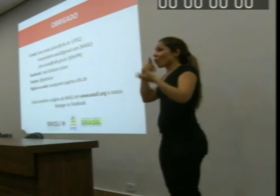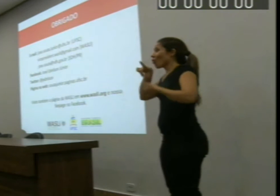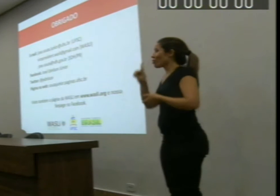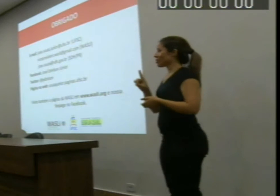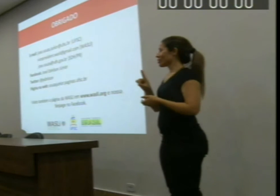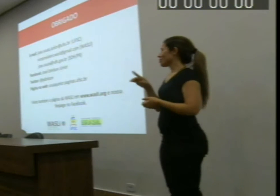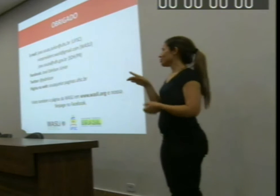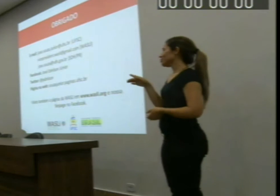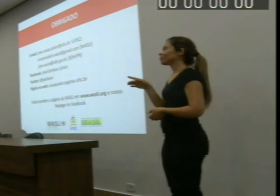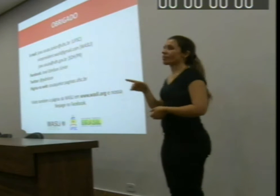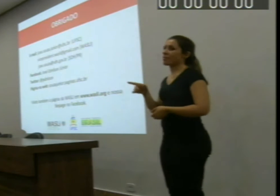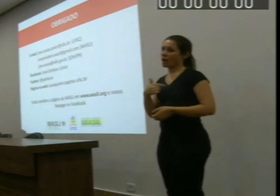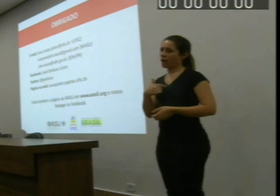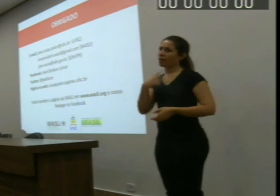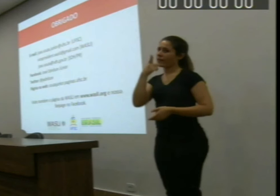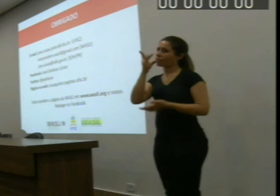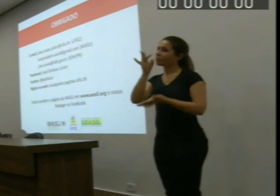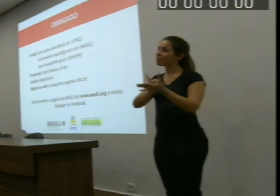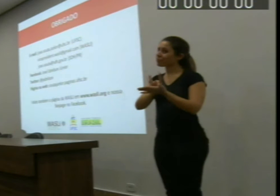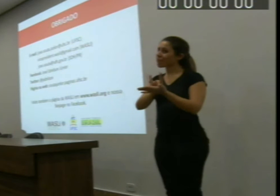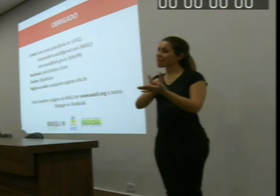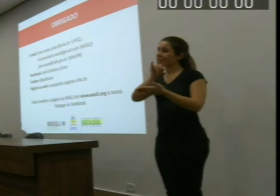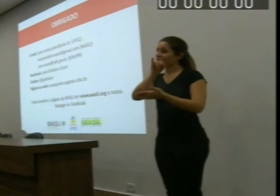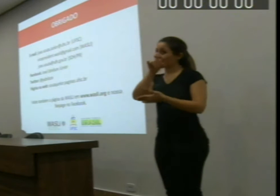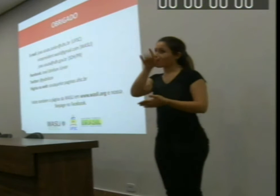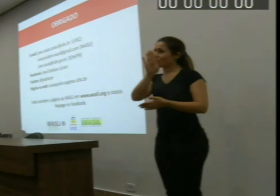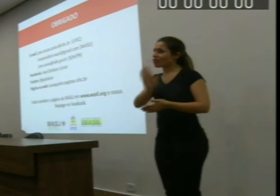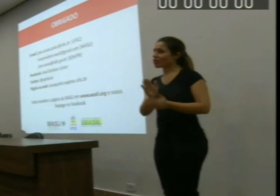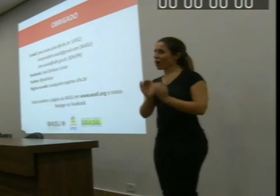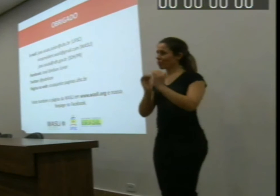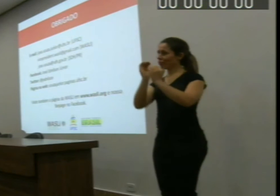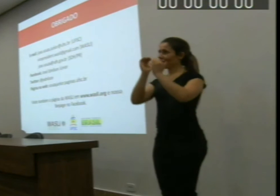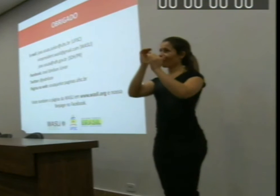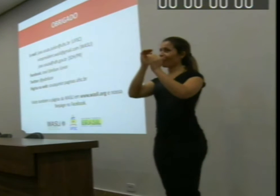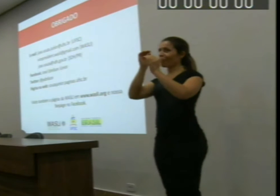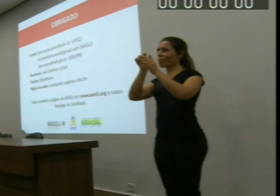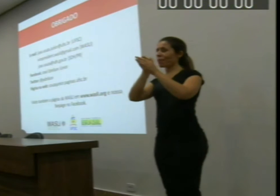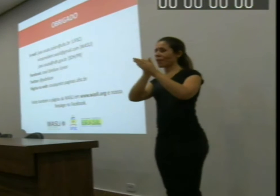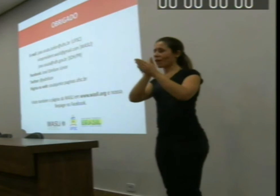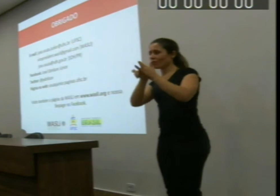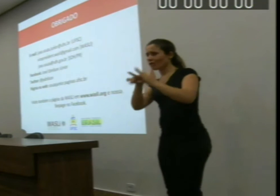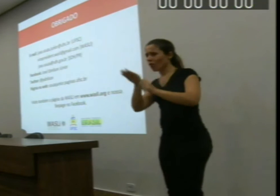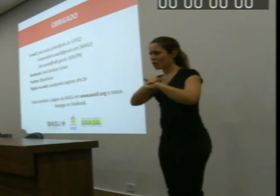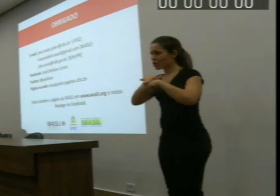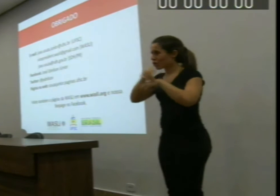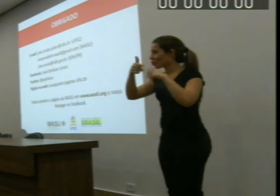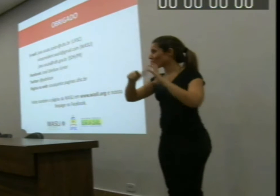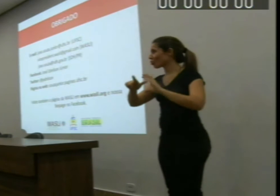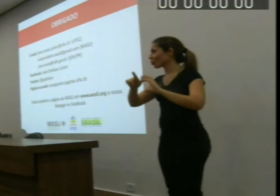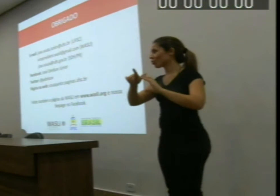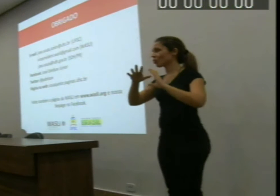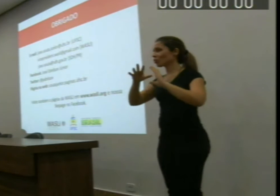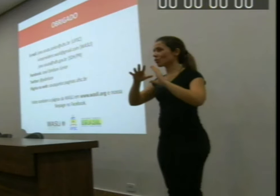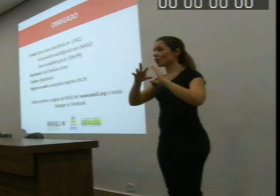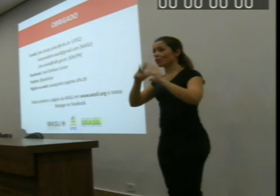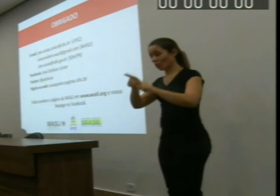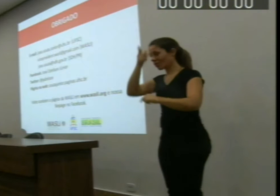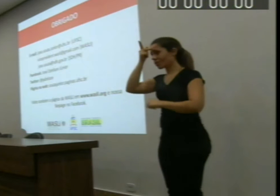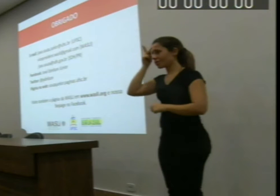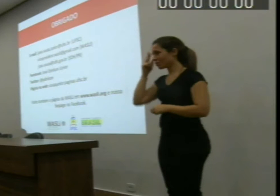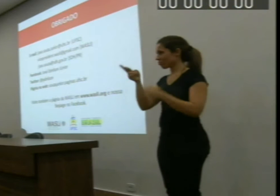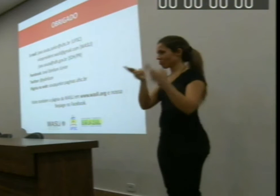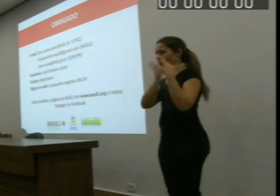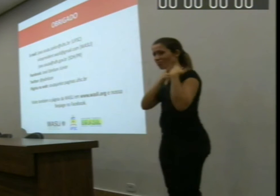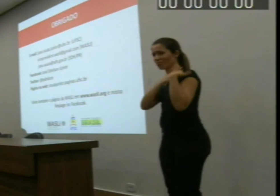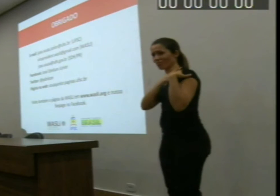toda essa hierarquia não existe mais nenhum lugar que você possa recorrer a não ser você ir à justiça porque aí aí tem o